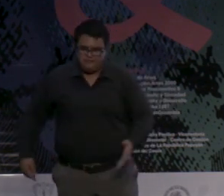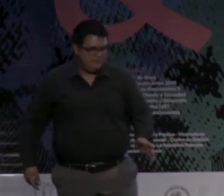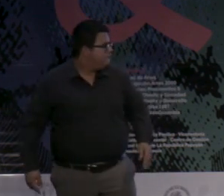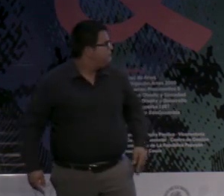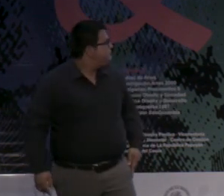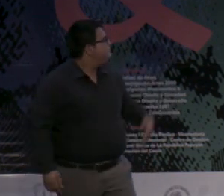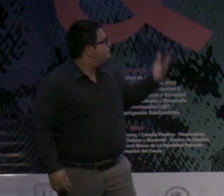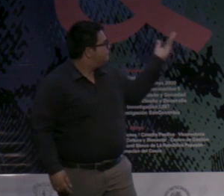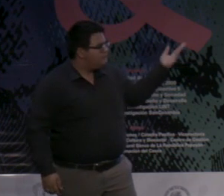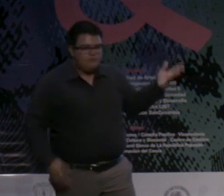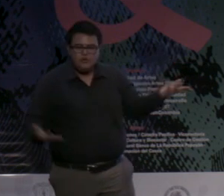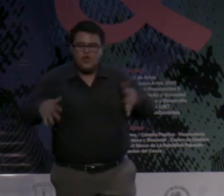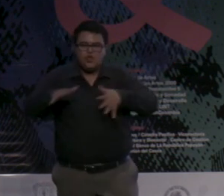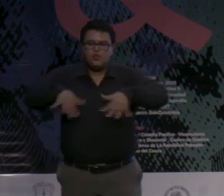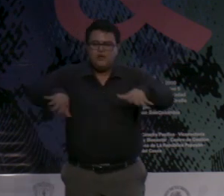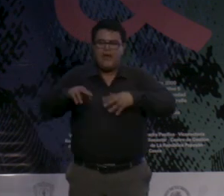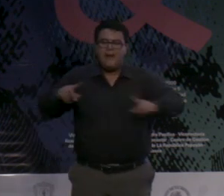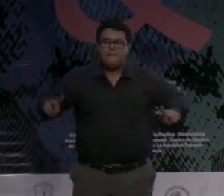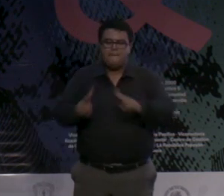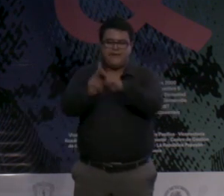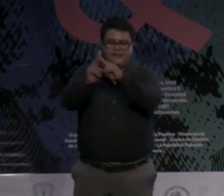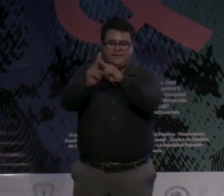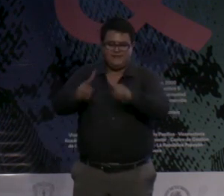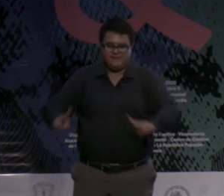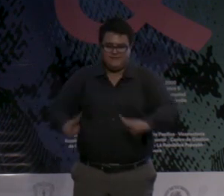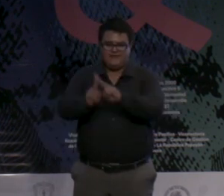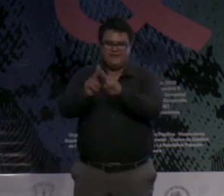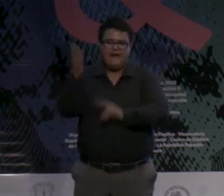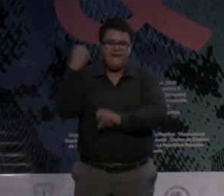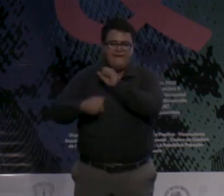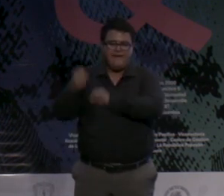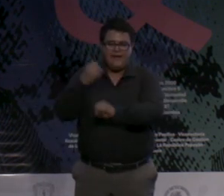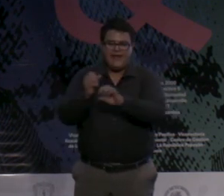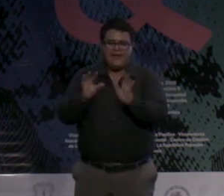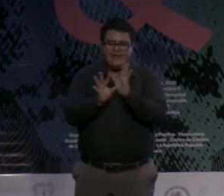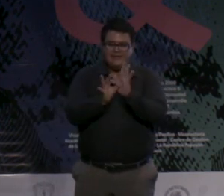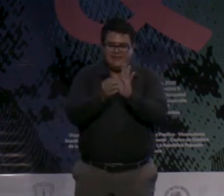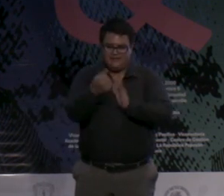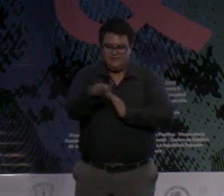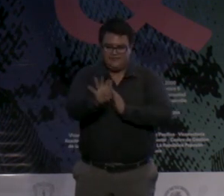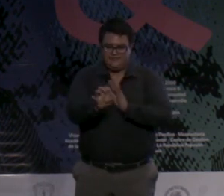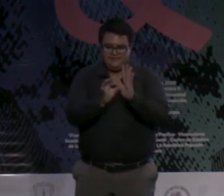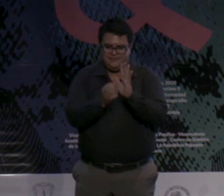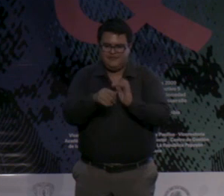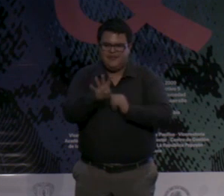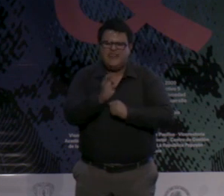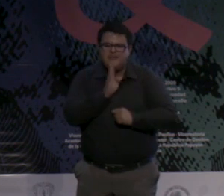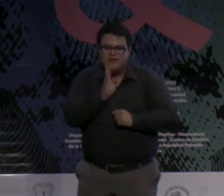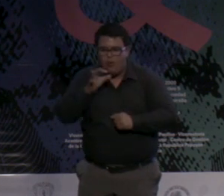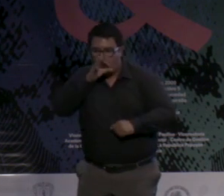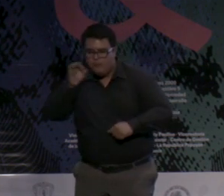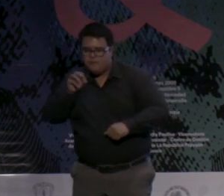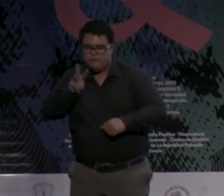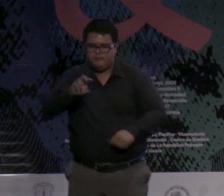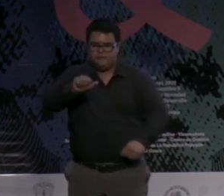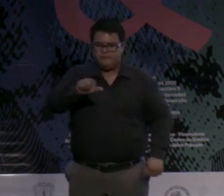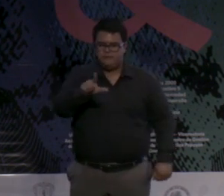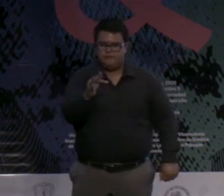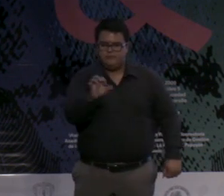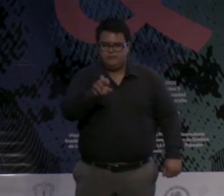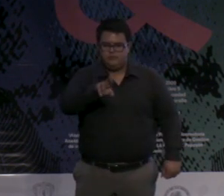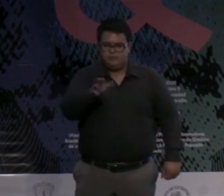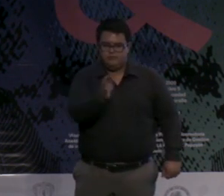Este es un plano de París, del París del siglo XIX, que tanto le interesó estudiar a Walter Benjamin, en el cual